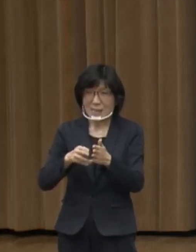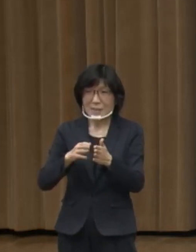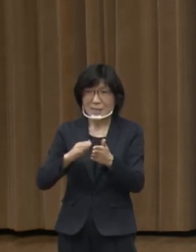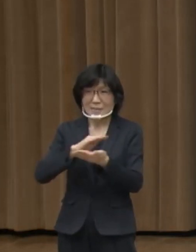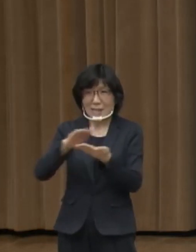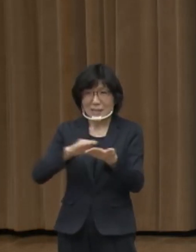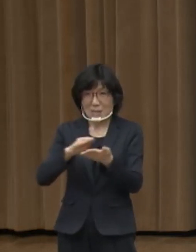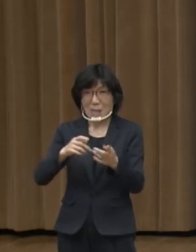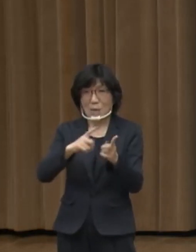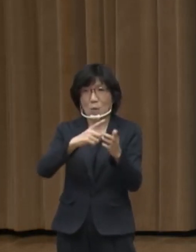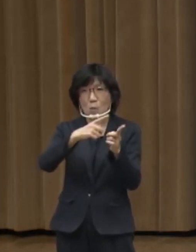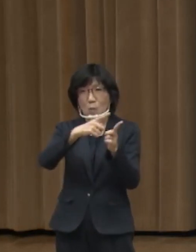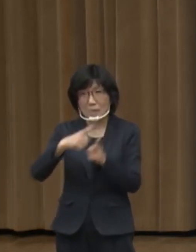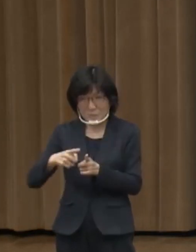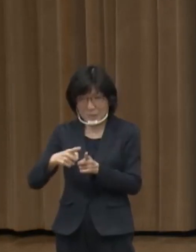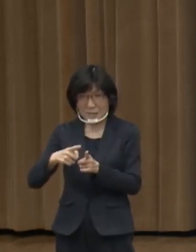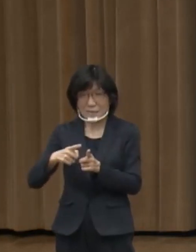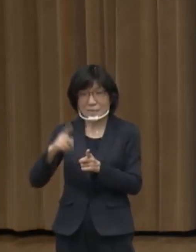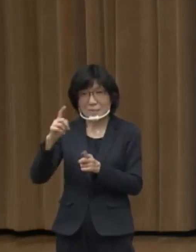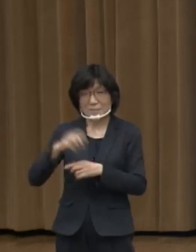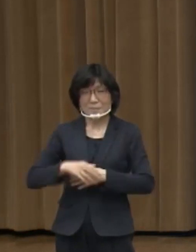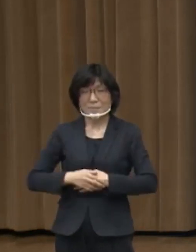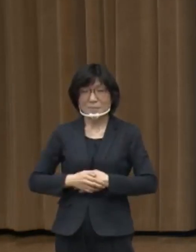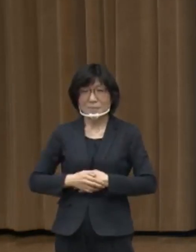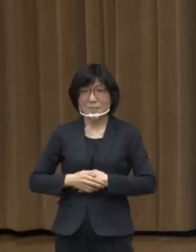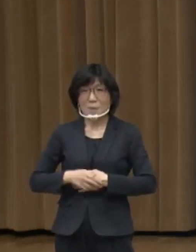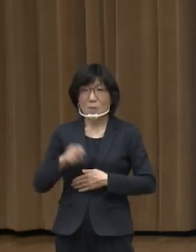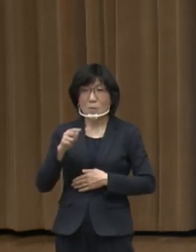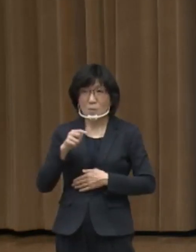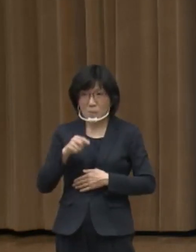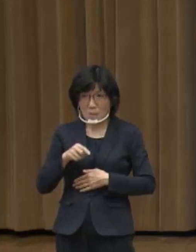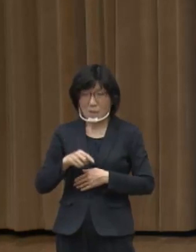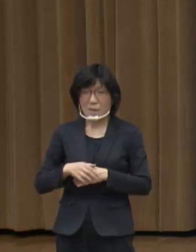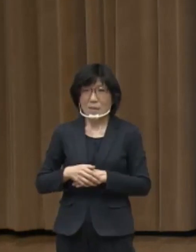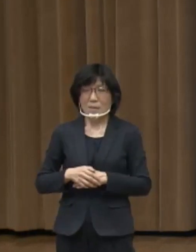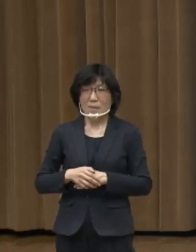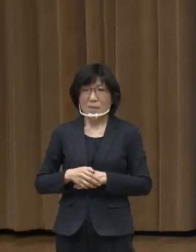観光応援キャンペーンであります。これは